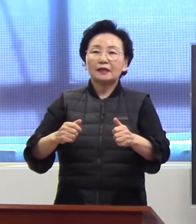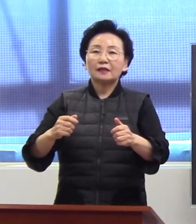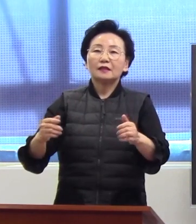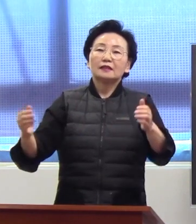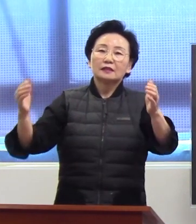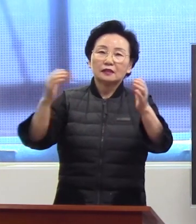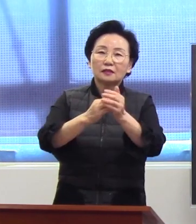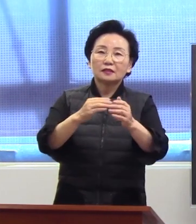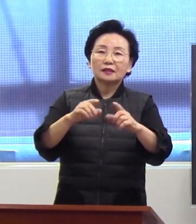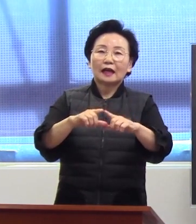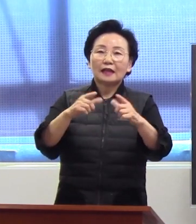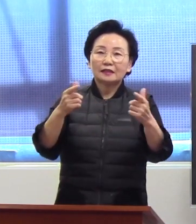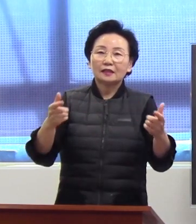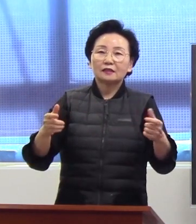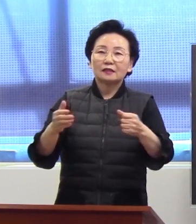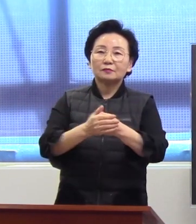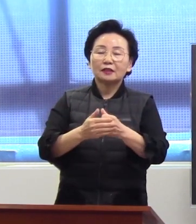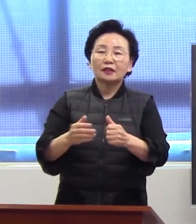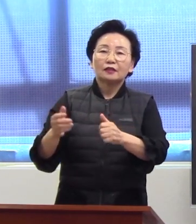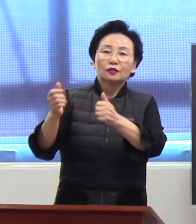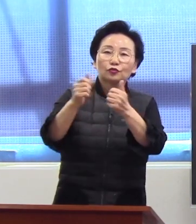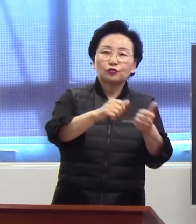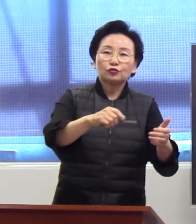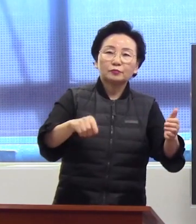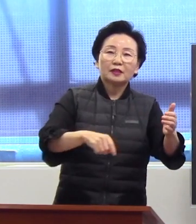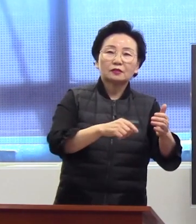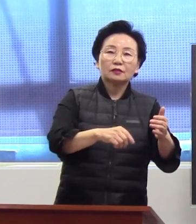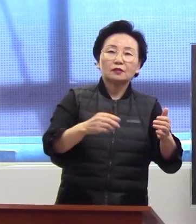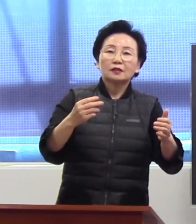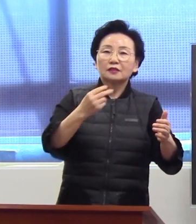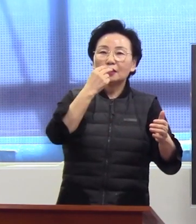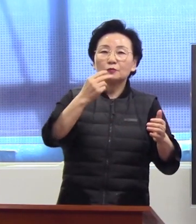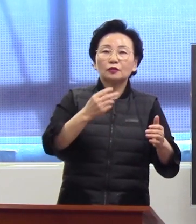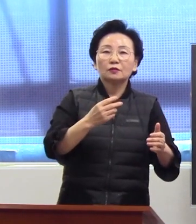심판에 이르지 아니하기 때문에 죽음에서 생명으로